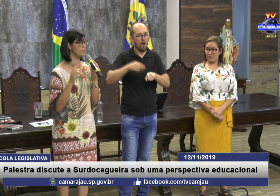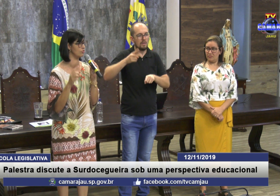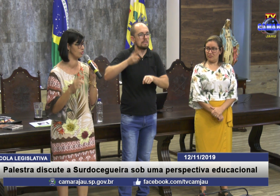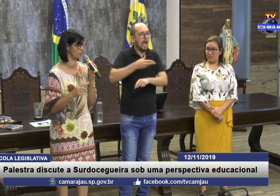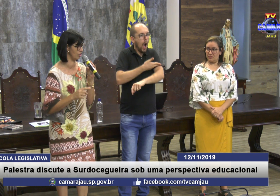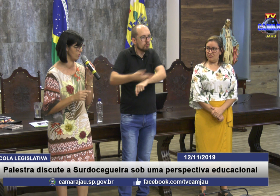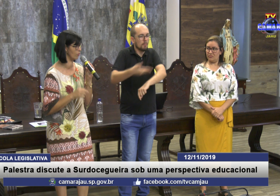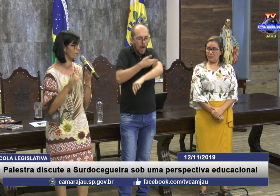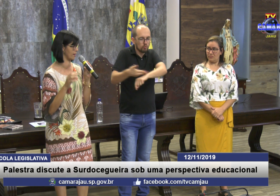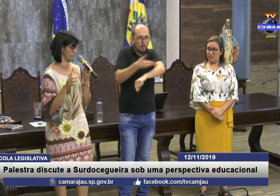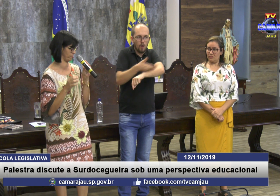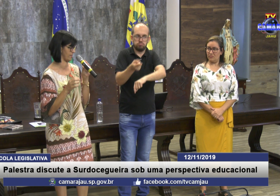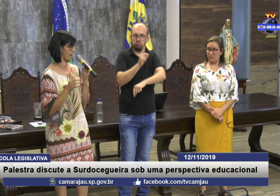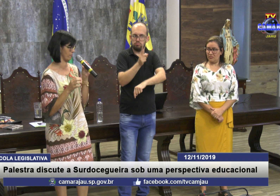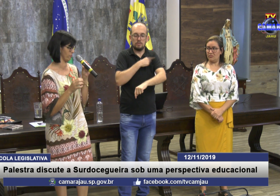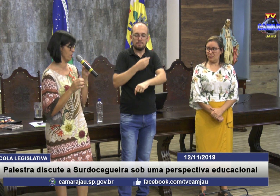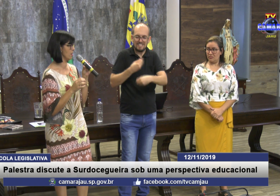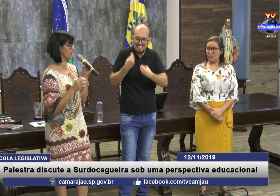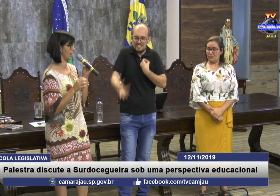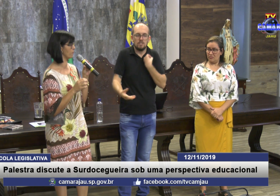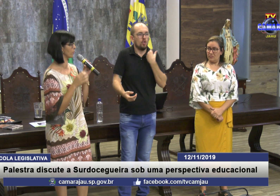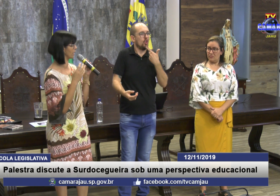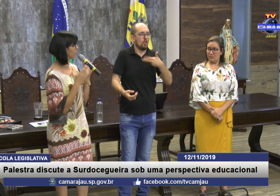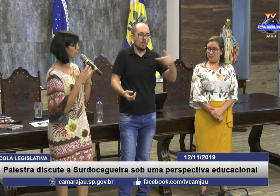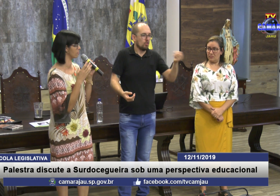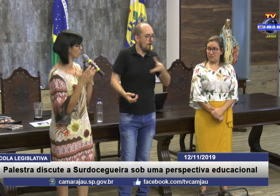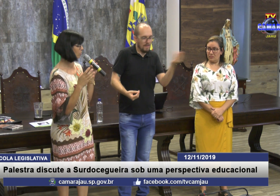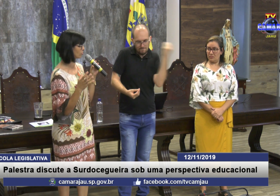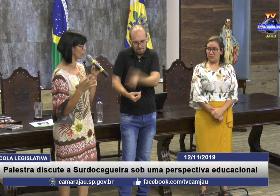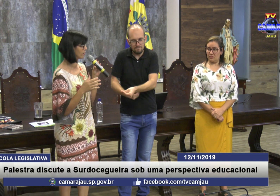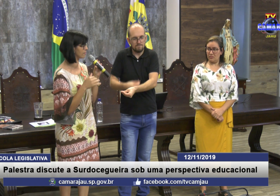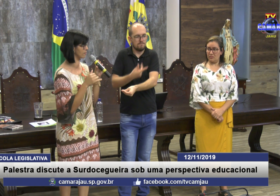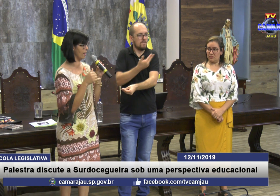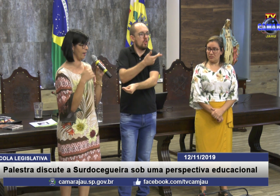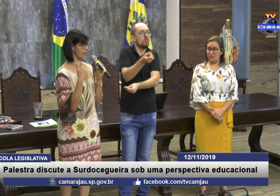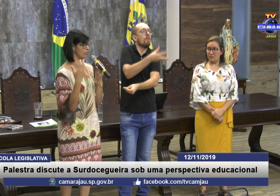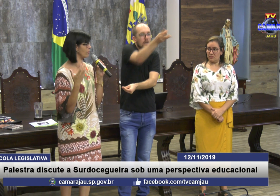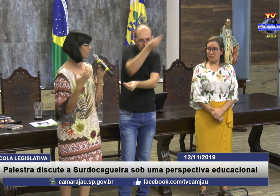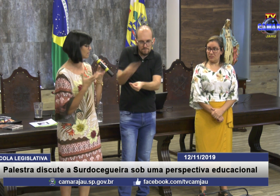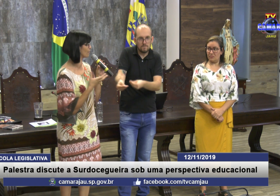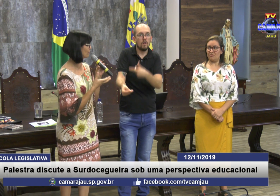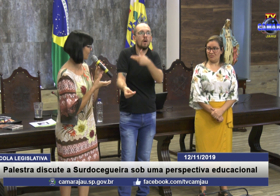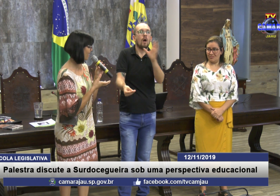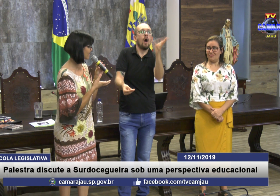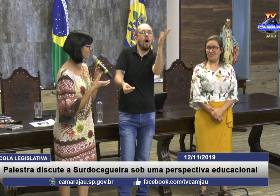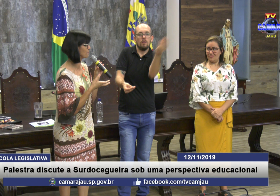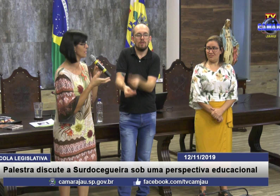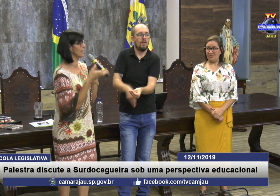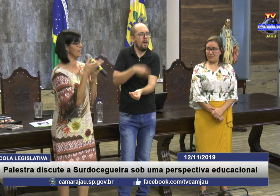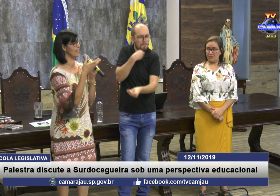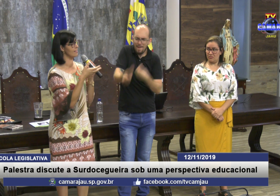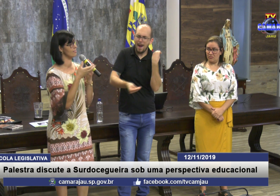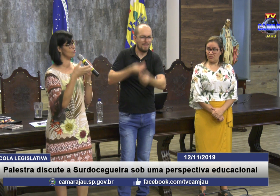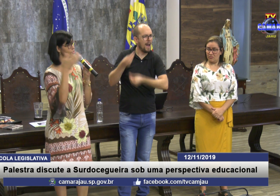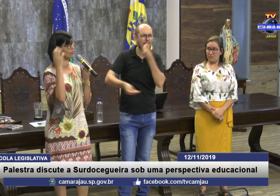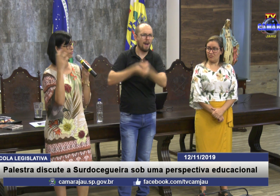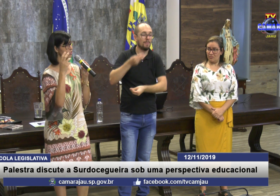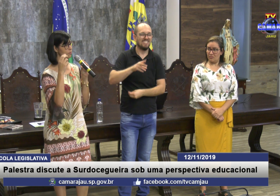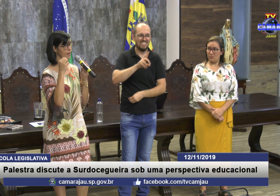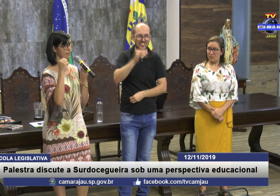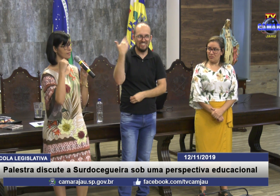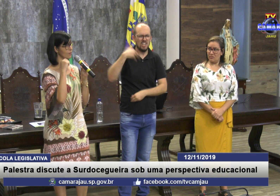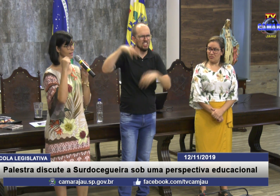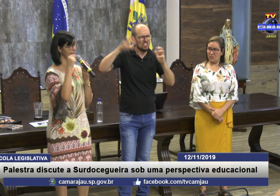um objetivo para o Gustavo, né? Porque situações diferentes acontecem. E esse dia